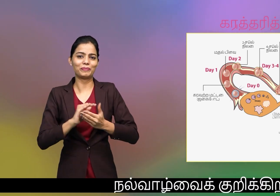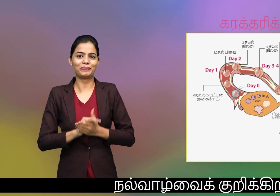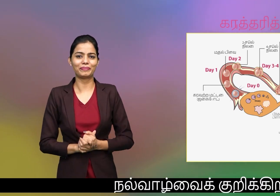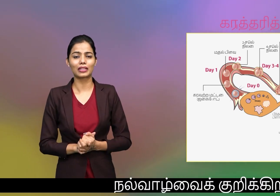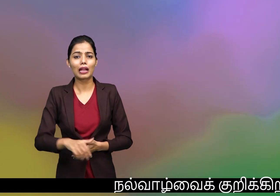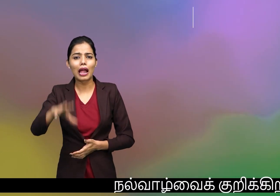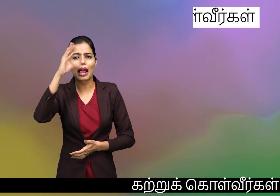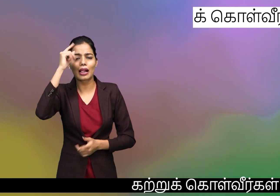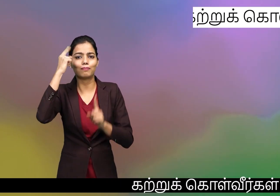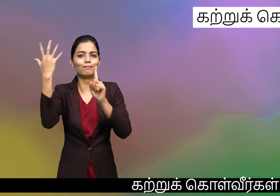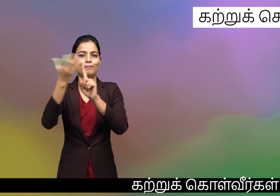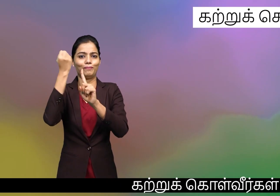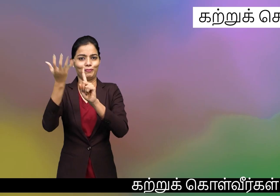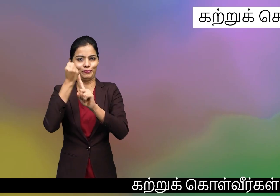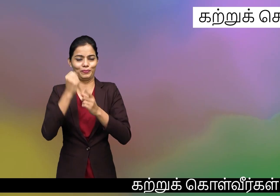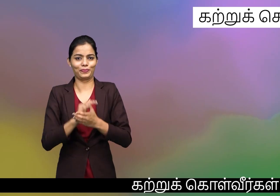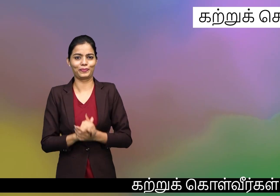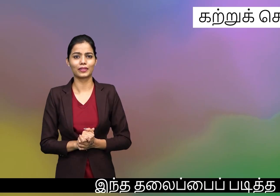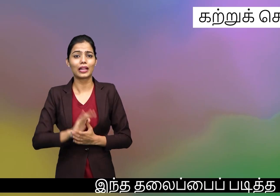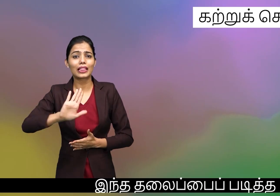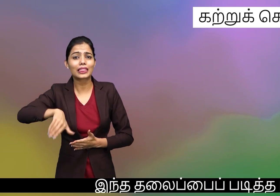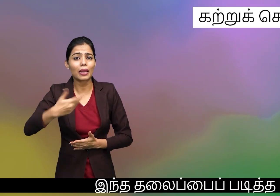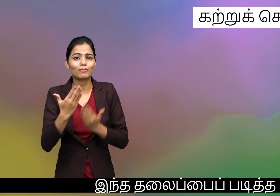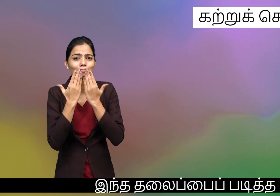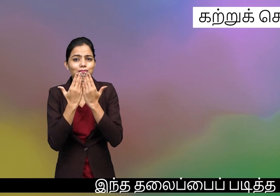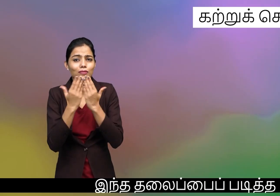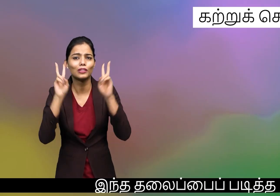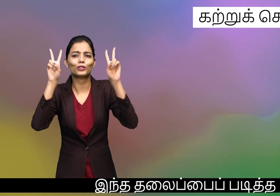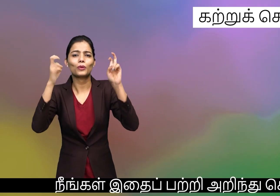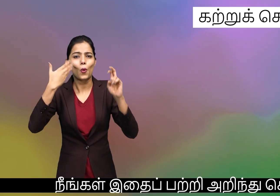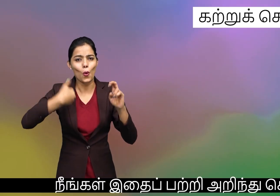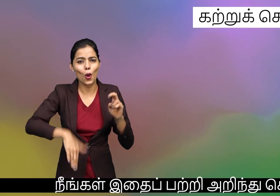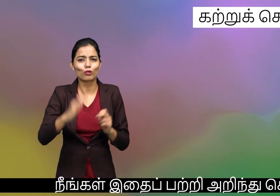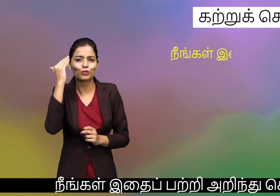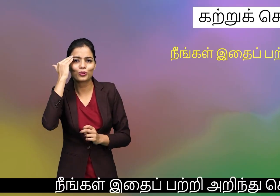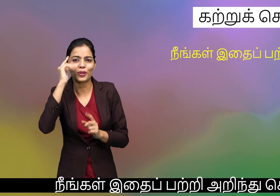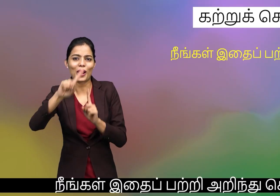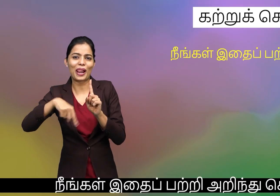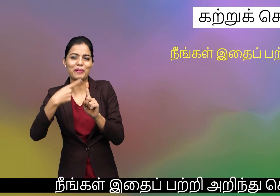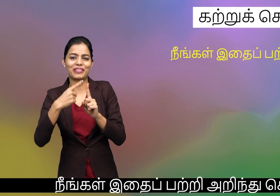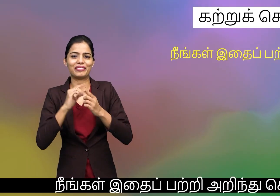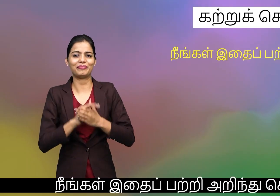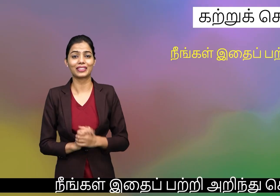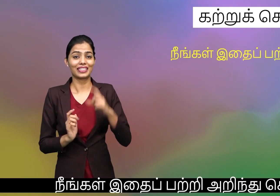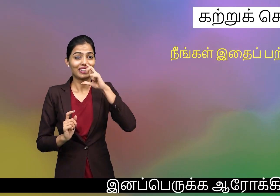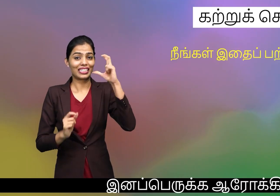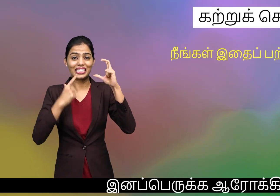நல்வாழ்வை குறிக்கிறது. கற்றுக்கொள்வீர்கள். இந்த தலைப்பை படித்த பிறகு நீங்கள் இதை பற்றி அறிந்து கொள்வீர்கள்.